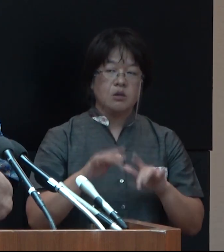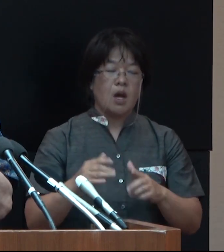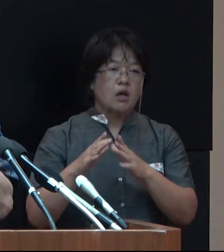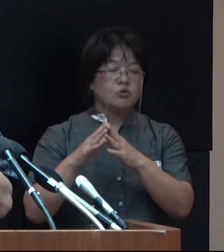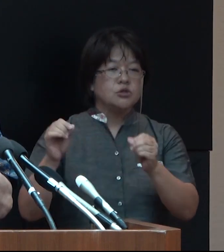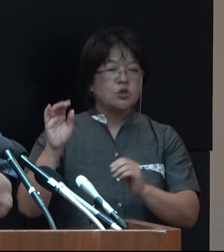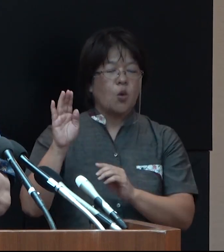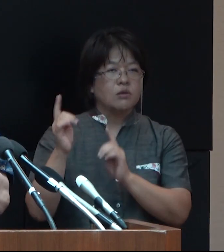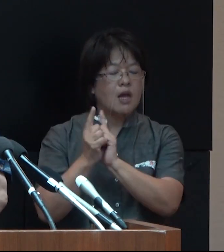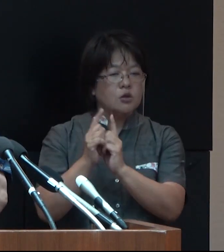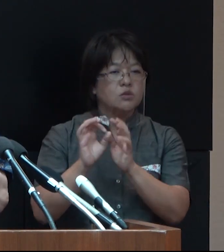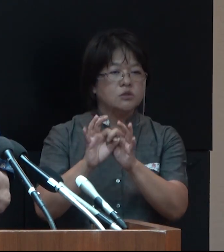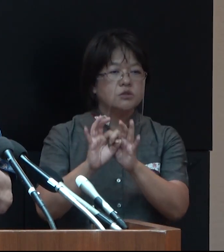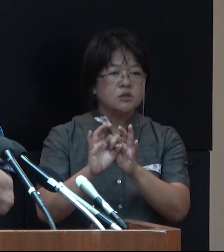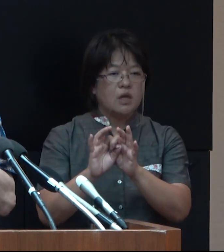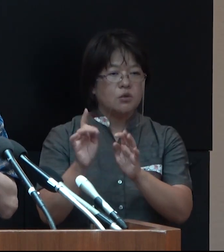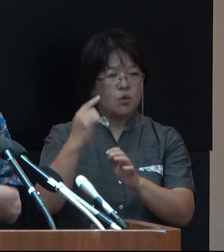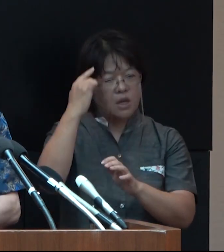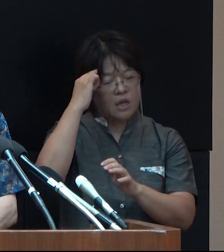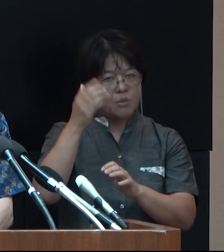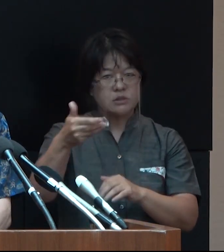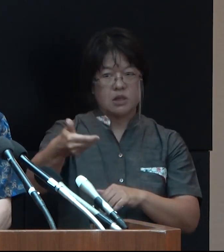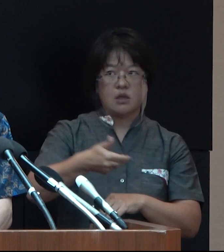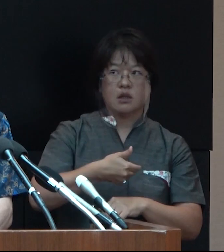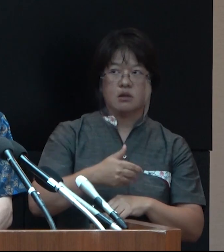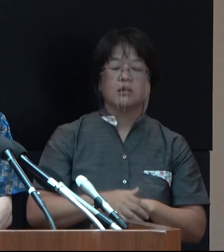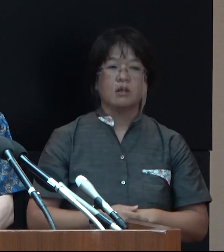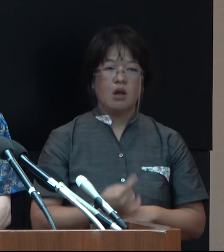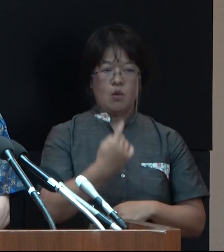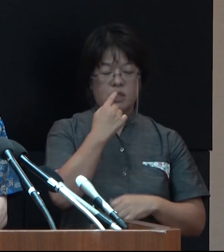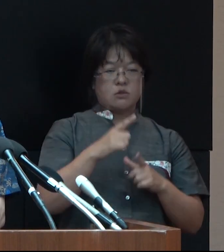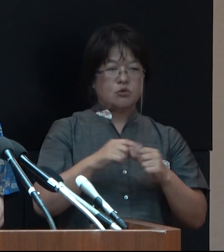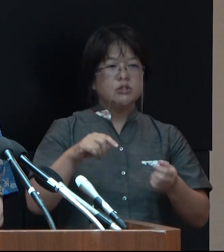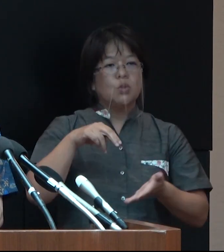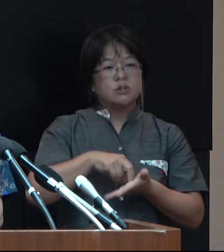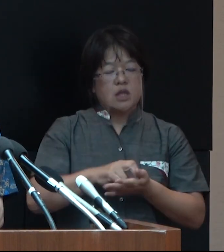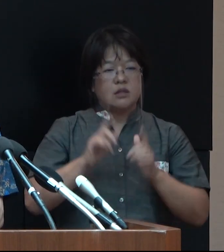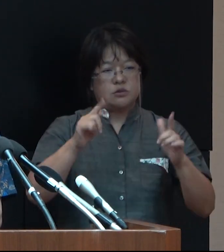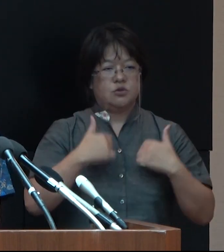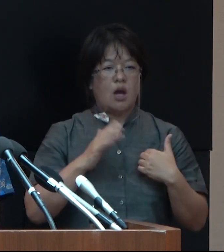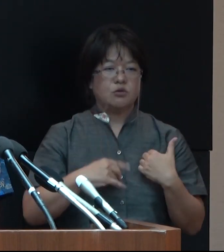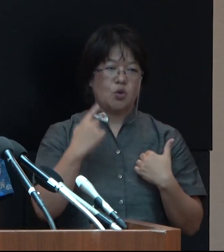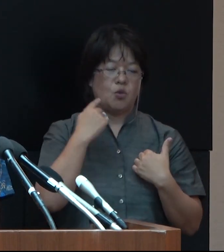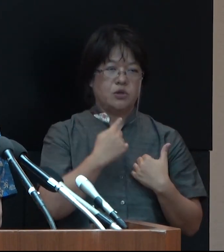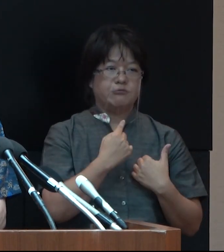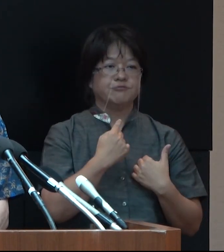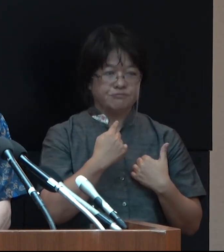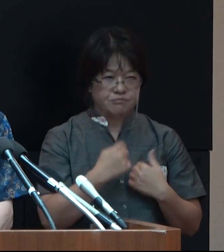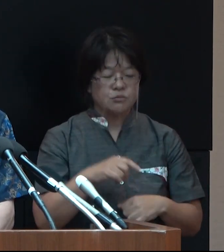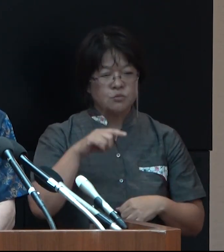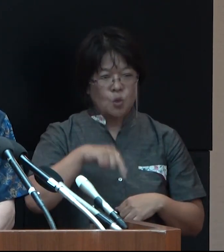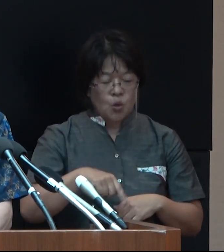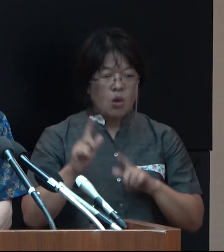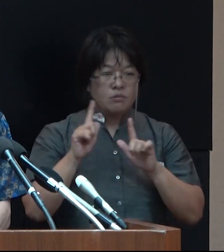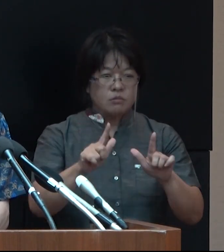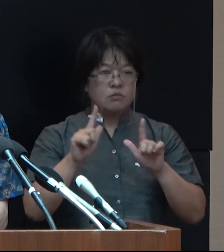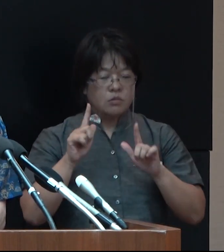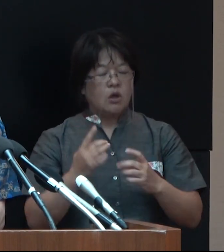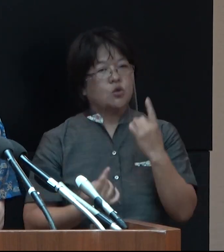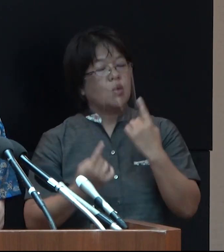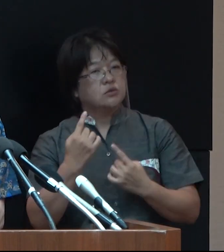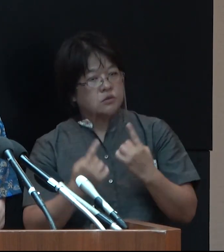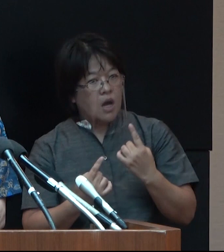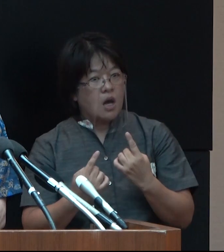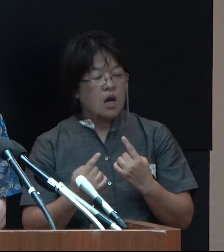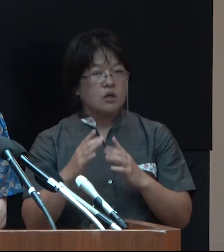というこの国の対応についてはどのように評価されます か。私はタイミングを出すべきだと思います。ただそのタイミングを出すかどうするかは、国が行っ